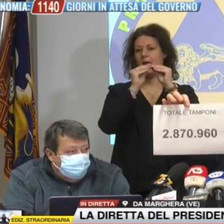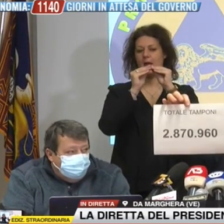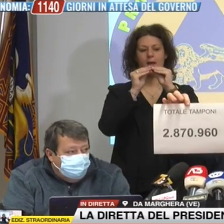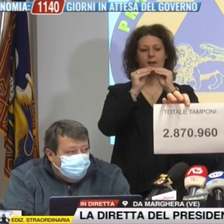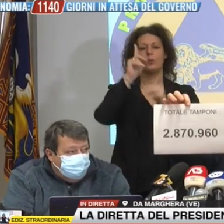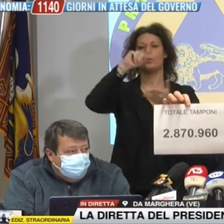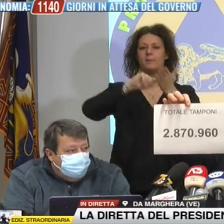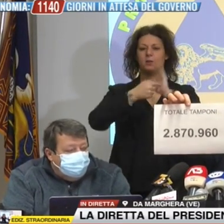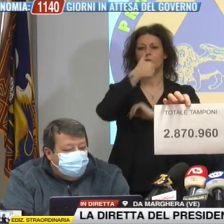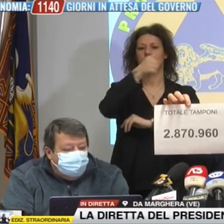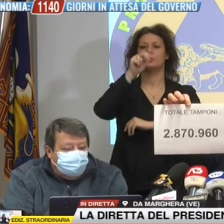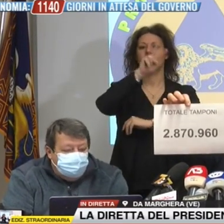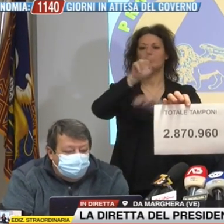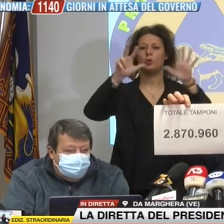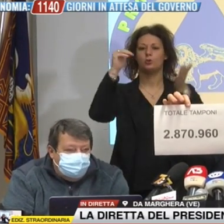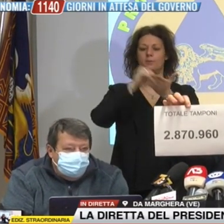c'è